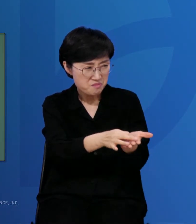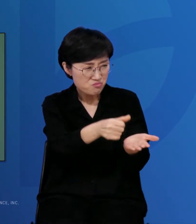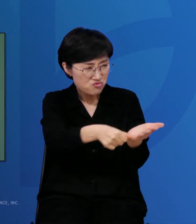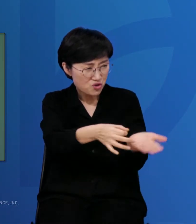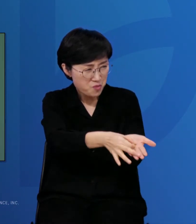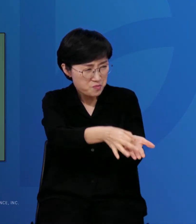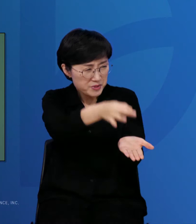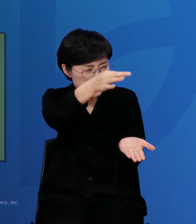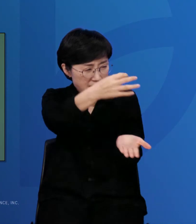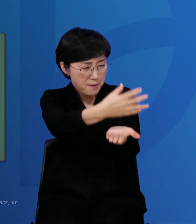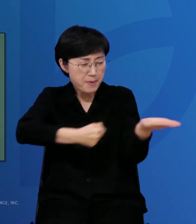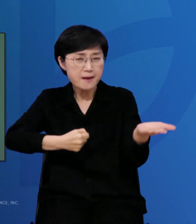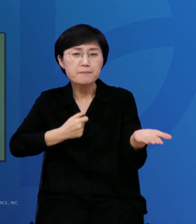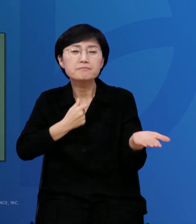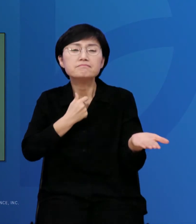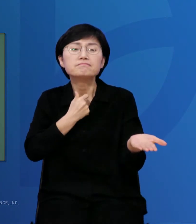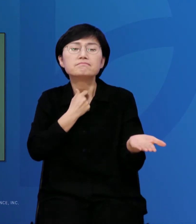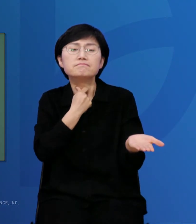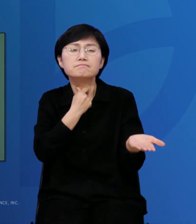목적입니다.